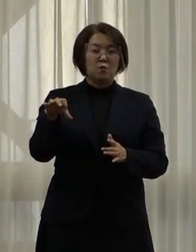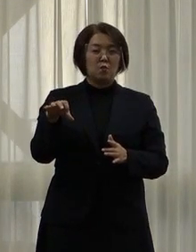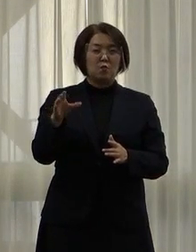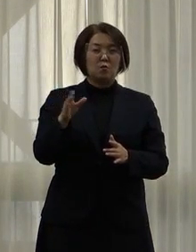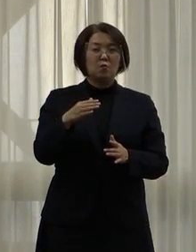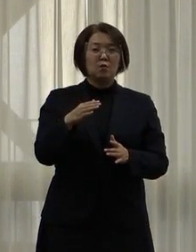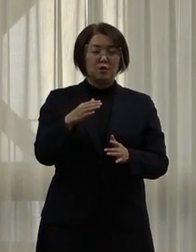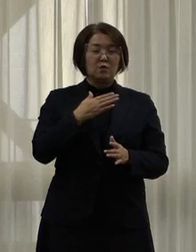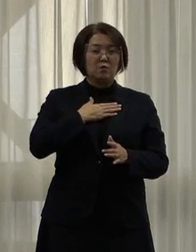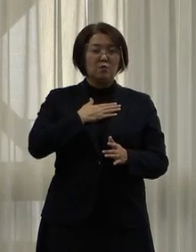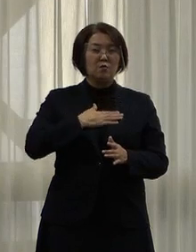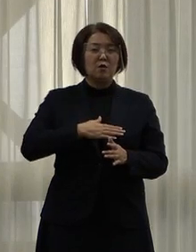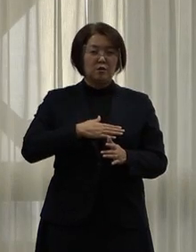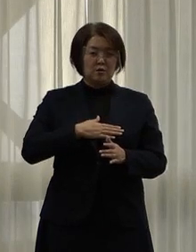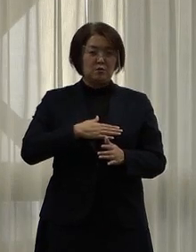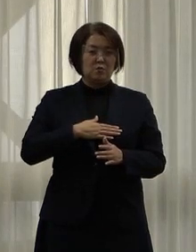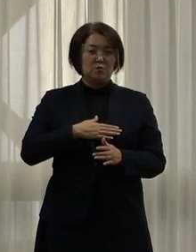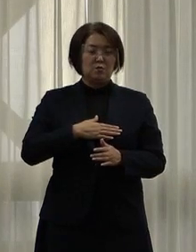我々も知りうること